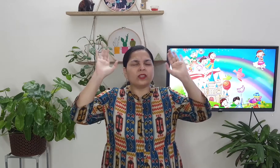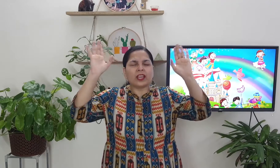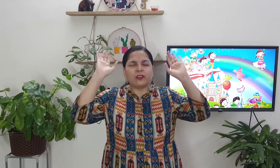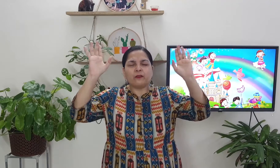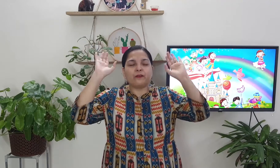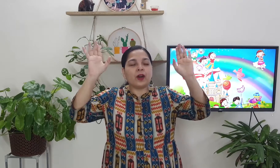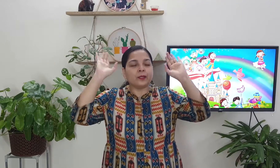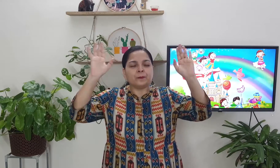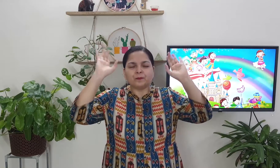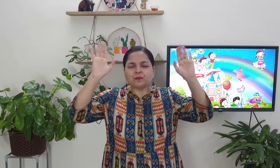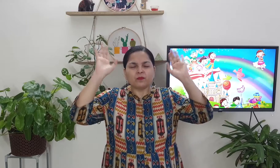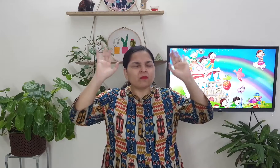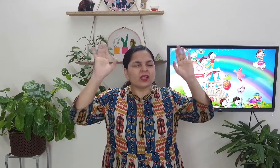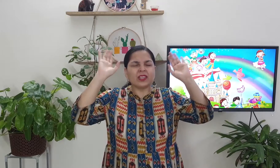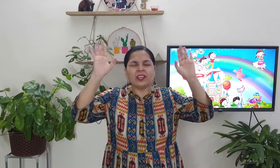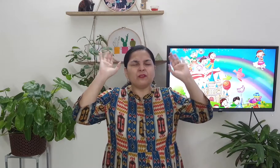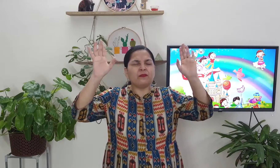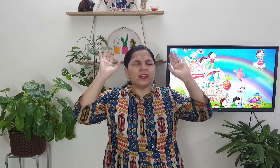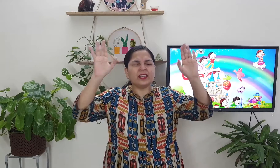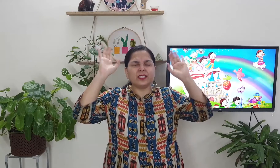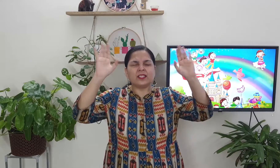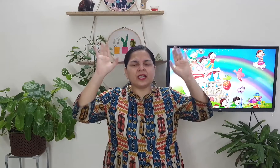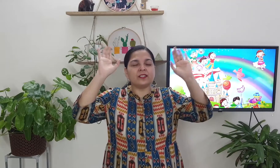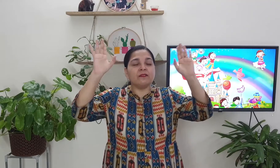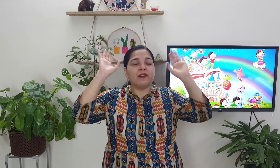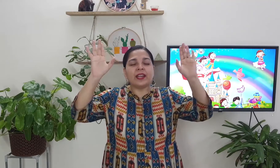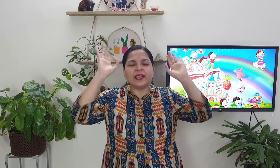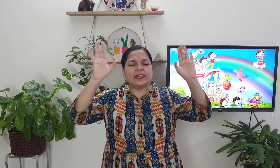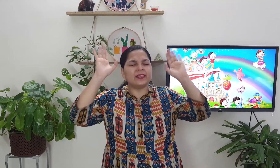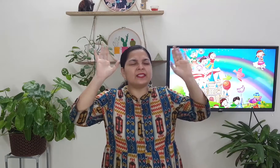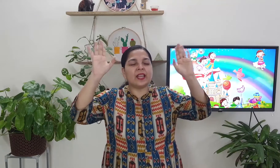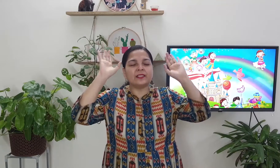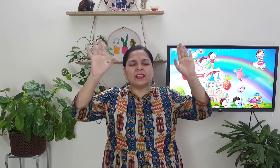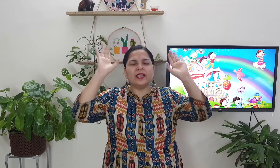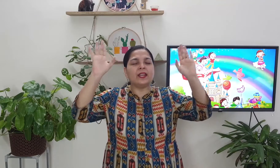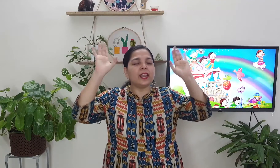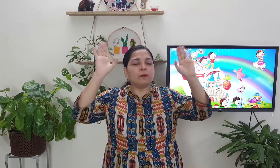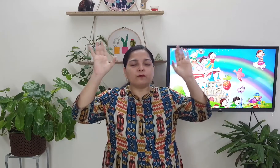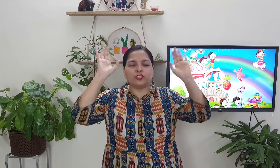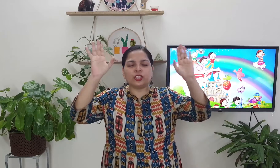ஓ நன்றி அப்பா, நன்றி. ஆம், இயேசுவின் பெயரில் தெய்வீக ஆரோக்கியம் அவர்களுடையது.